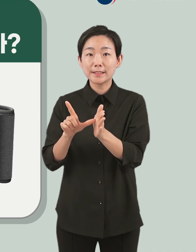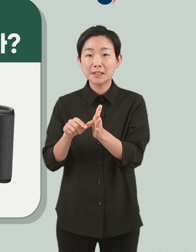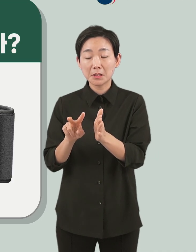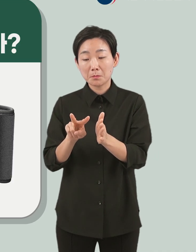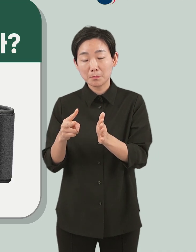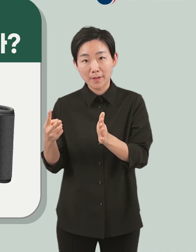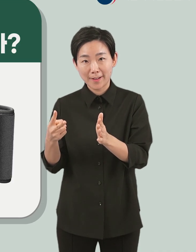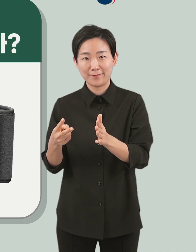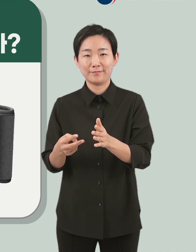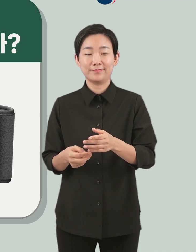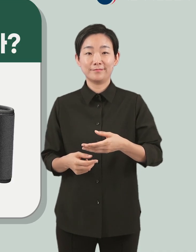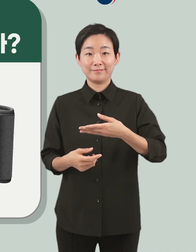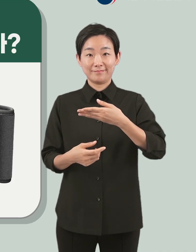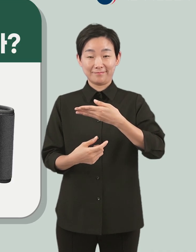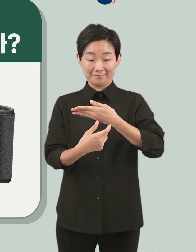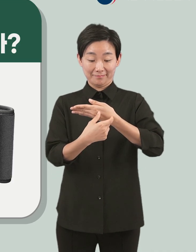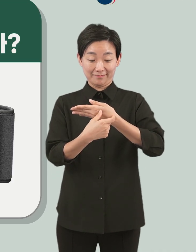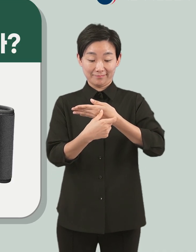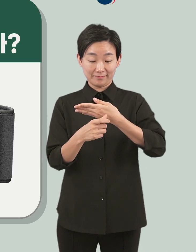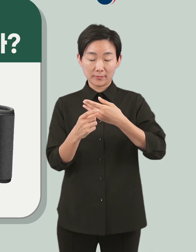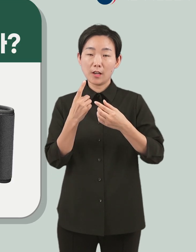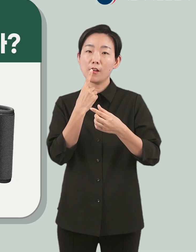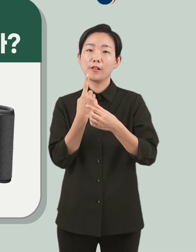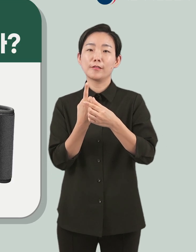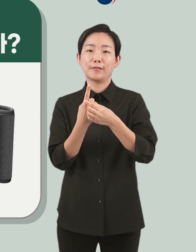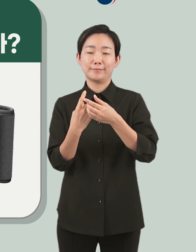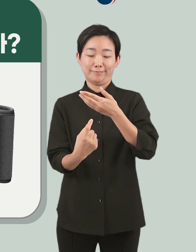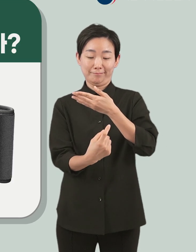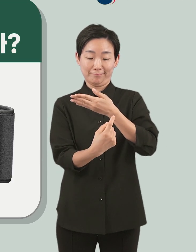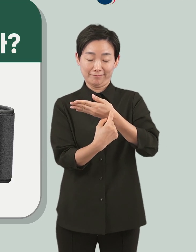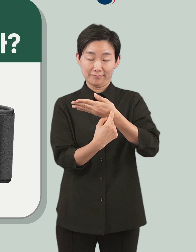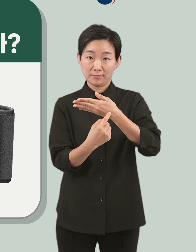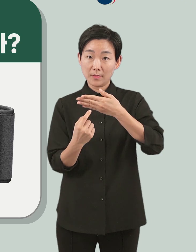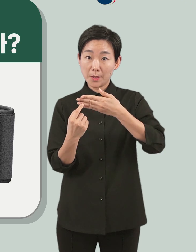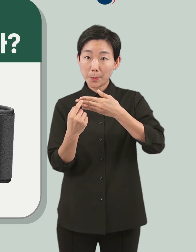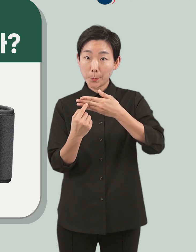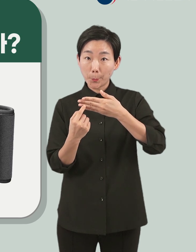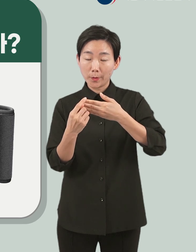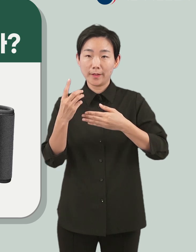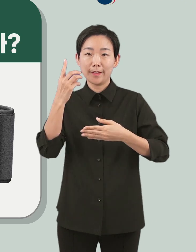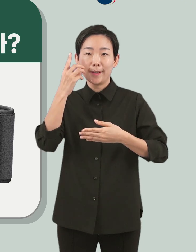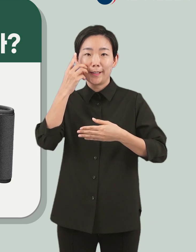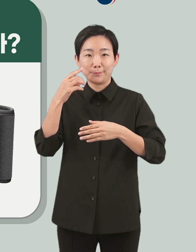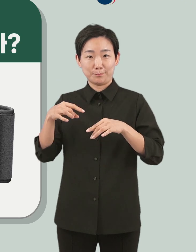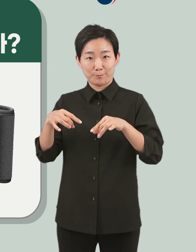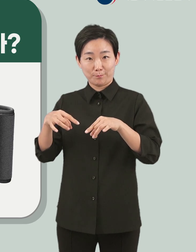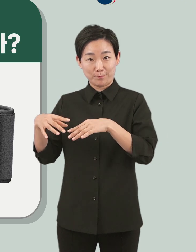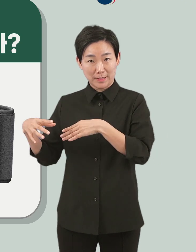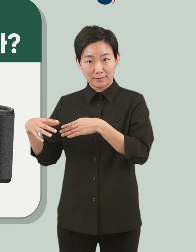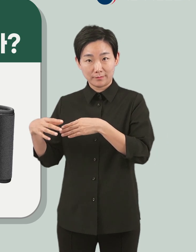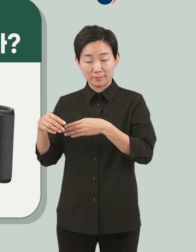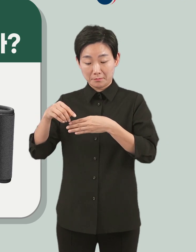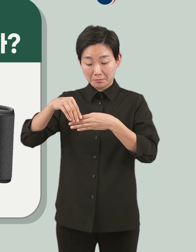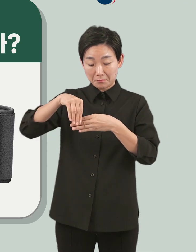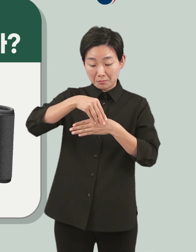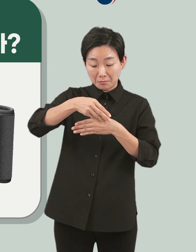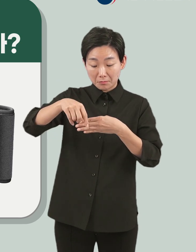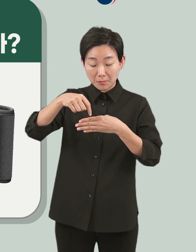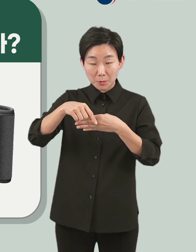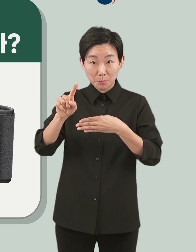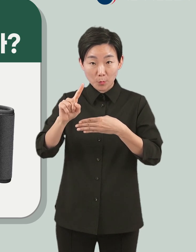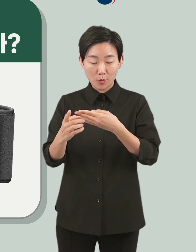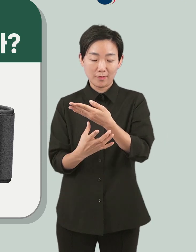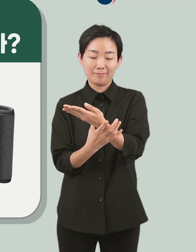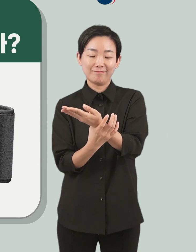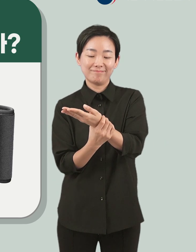시간을 설정하는 버튼입니다. 본체 뒷면에는 건전지 삽입부와 블루투스 연결 버튼이 있고 손목에